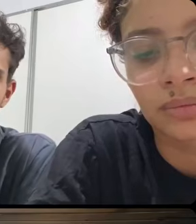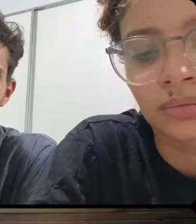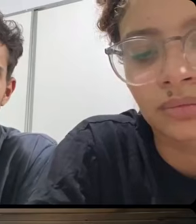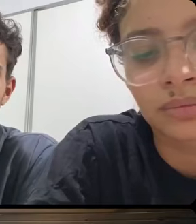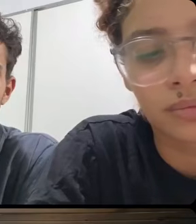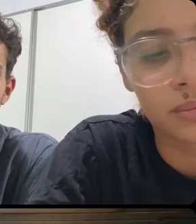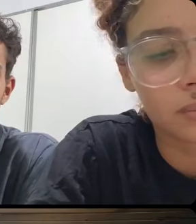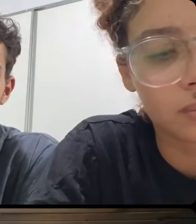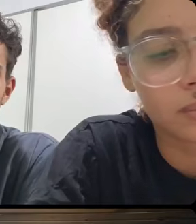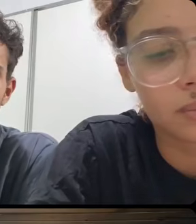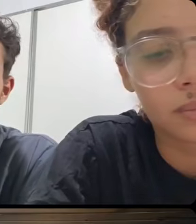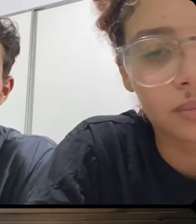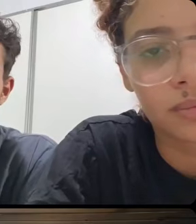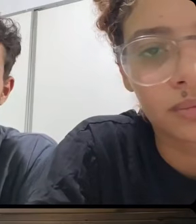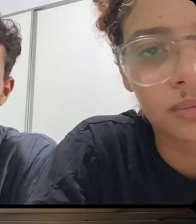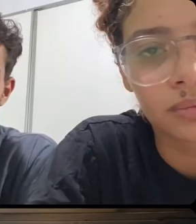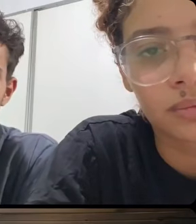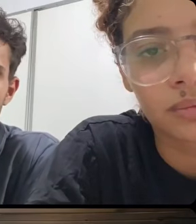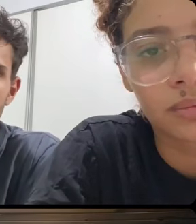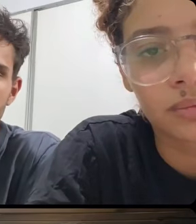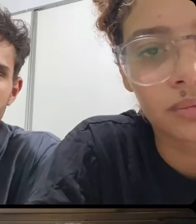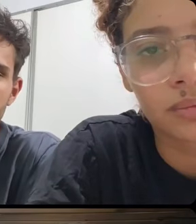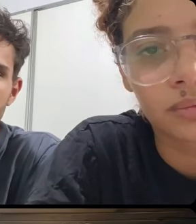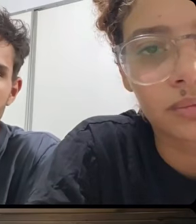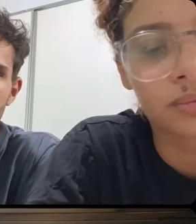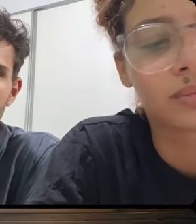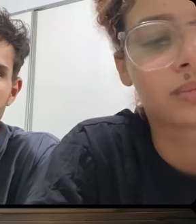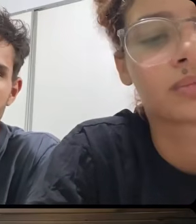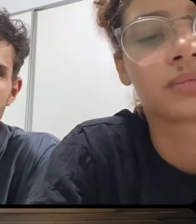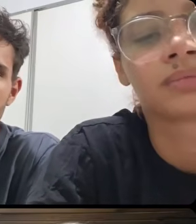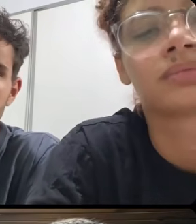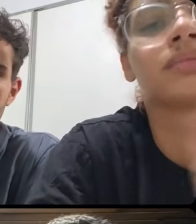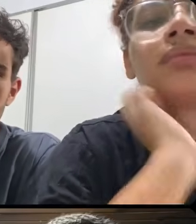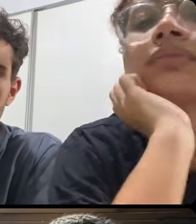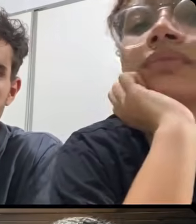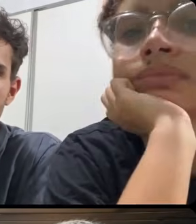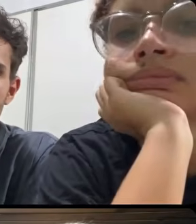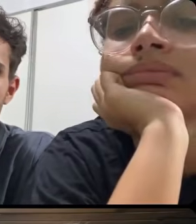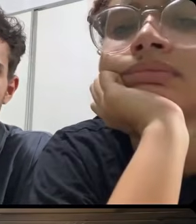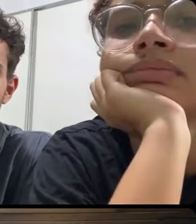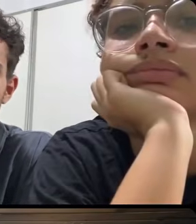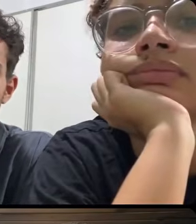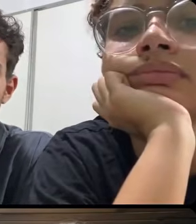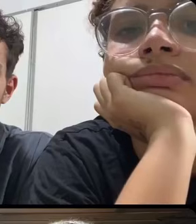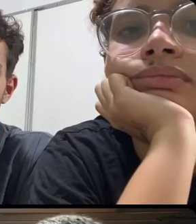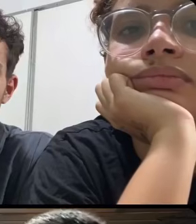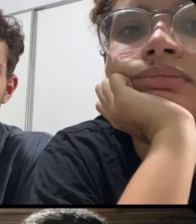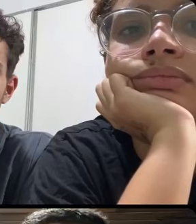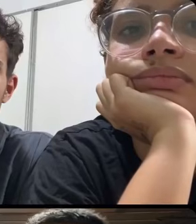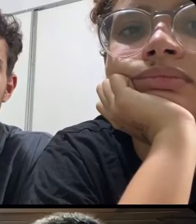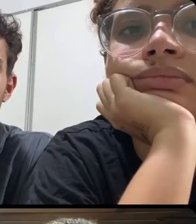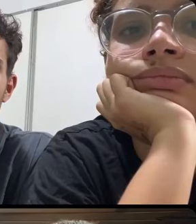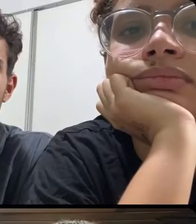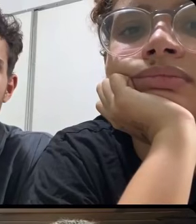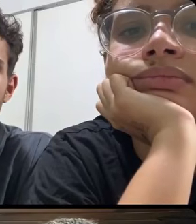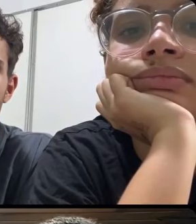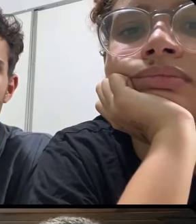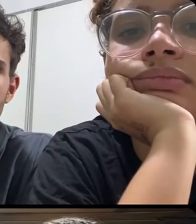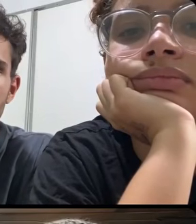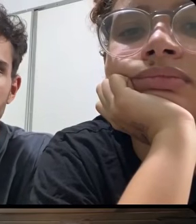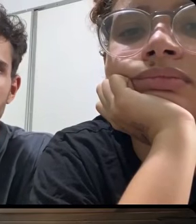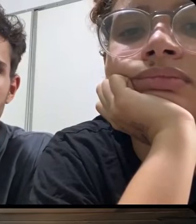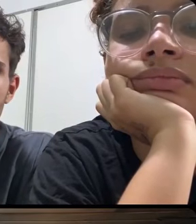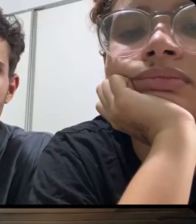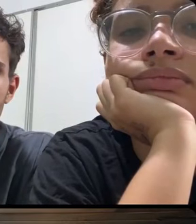por onde passarem em Minas ou em outras cidades, estão aí fazendo a obra, fazendo o ídolo do Senhor e fazendo também novos discípulos, né?